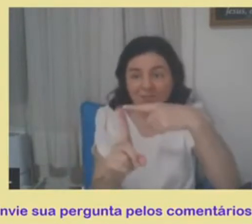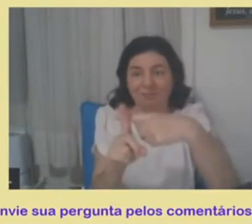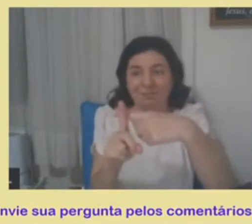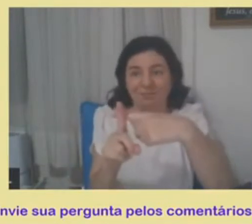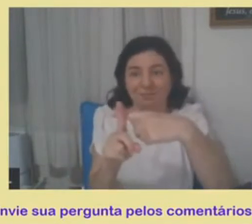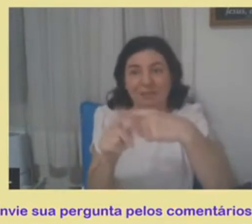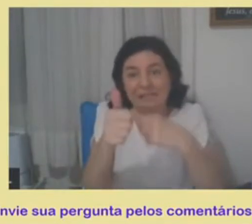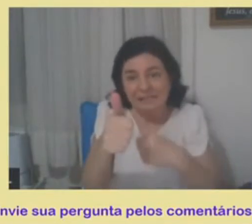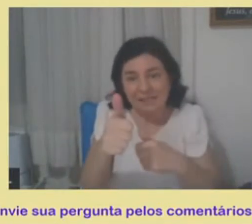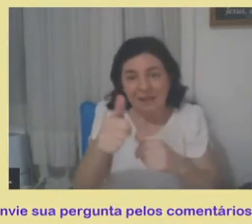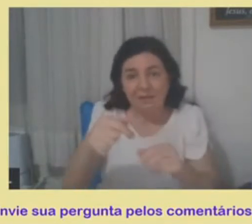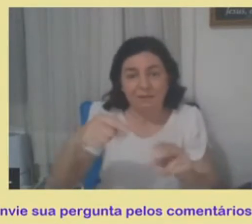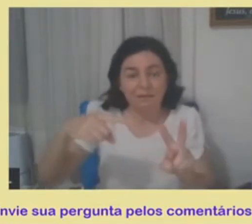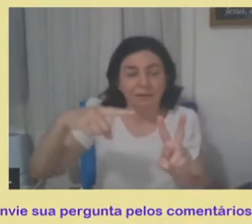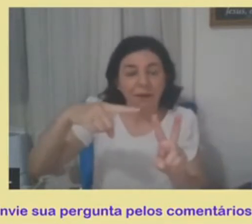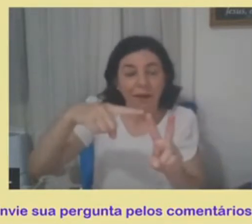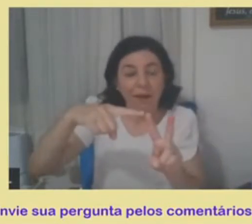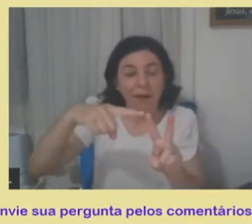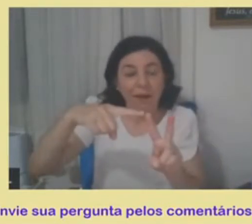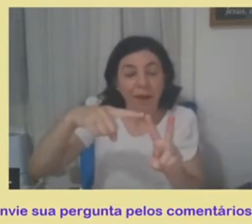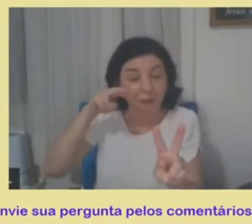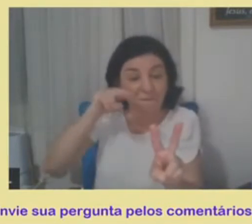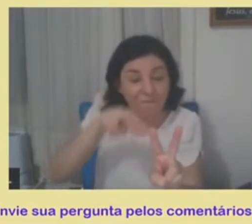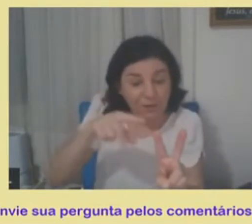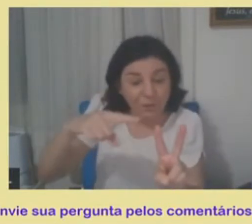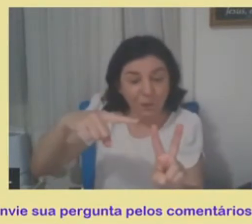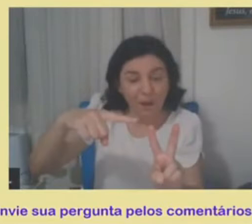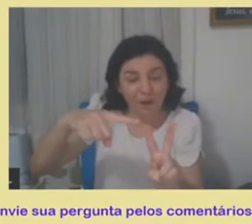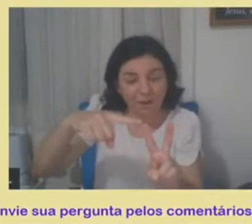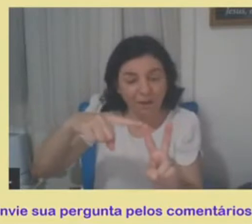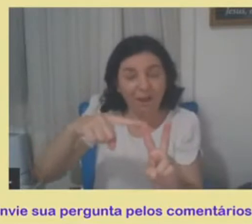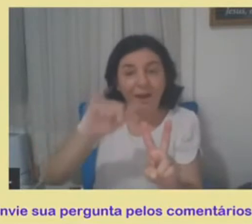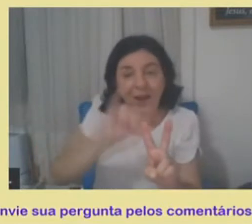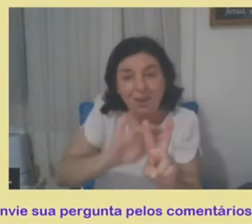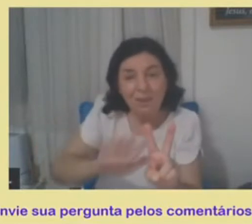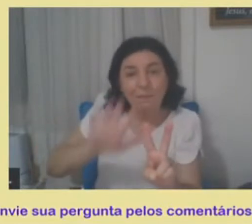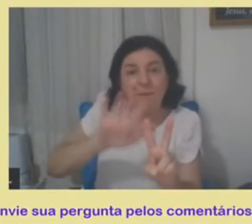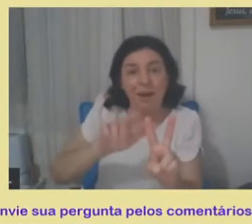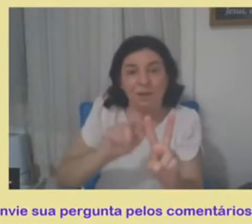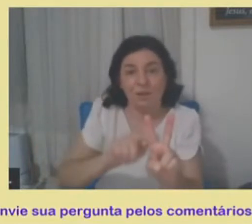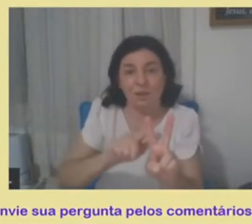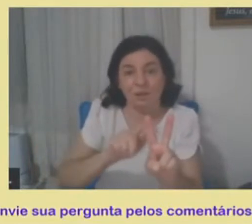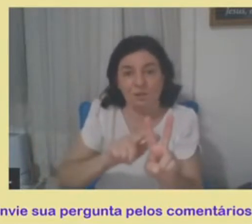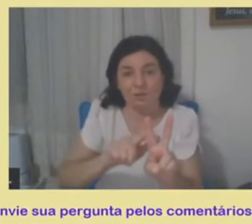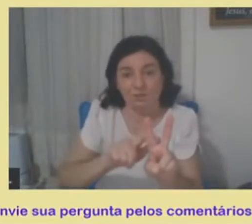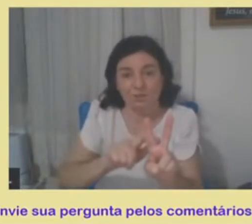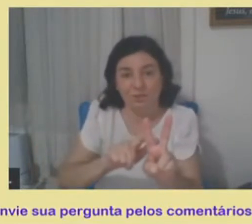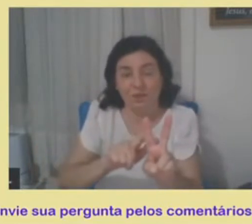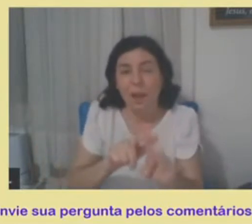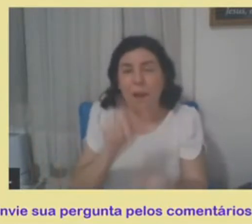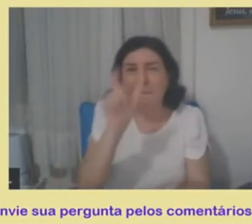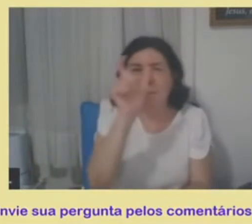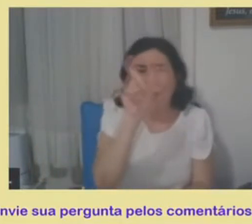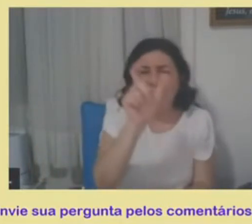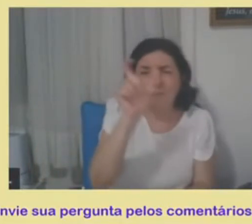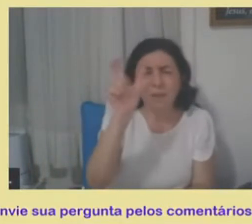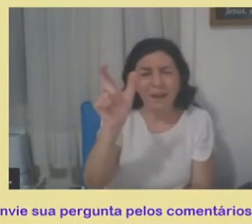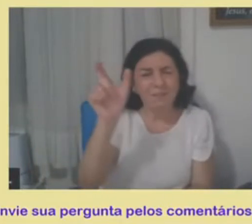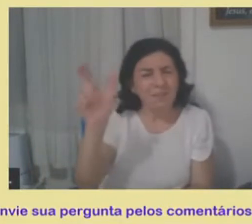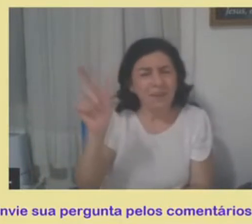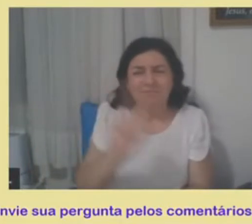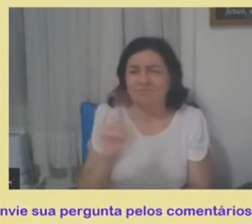Ó, o sinal de mais, né? Ele vai ser de acordo com a imagem. Isso tá certo. Olha a raiz quadrada, ó. Ele é visual, ó. É a